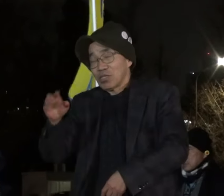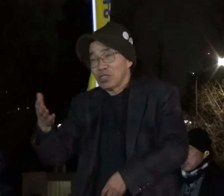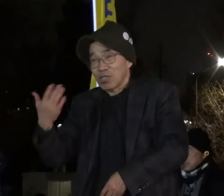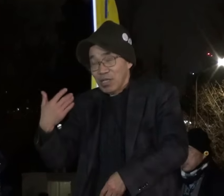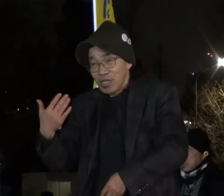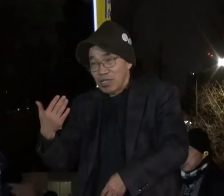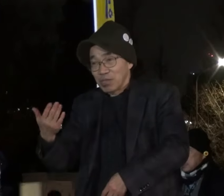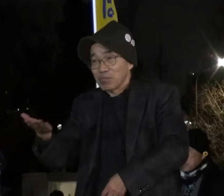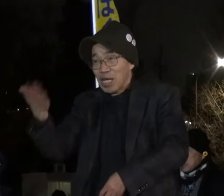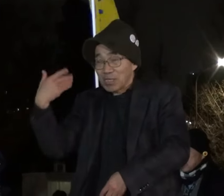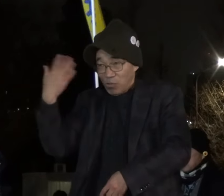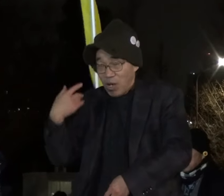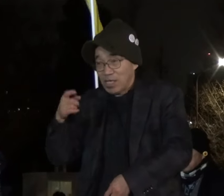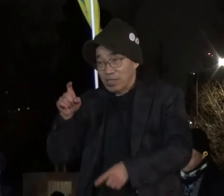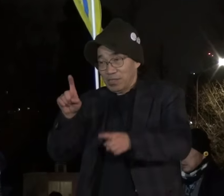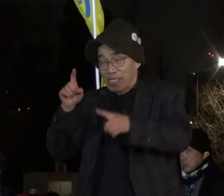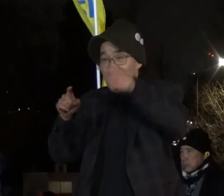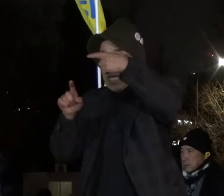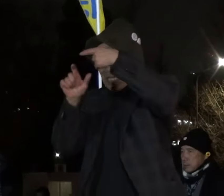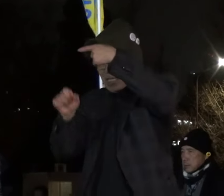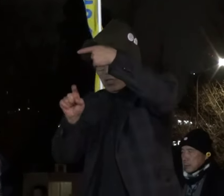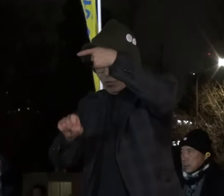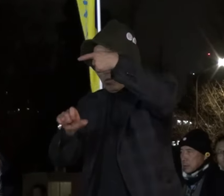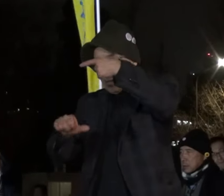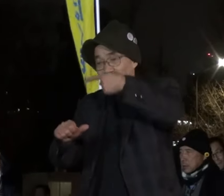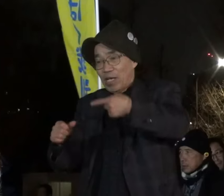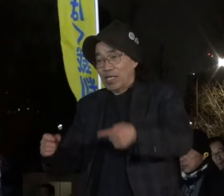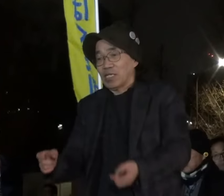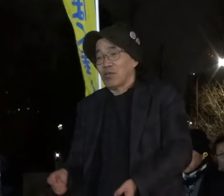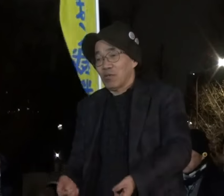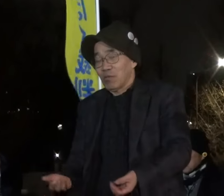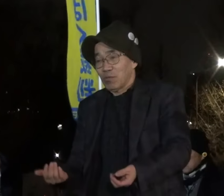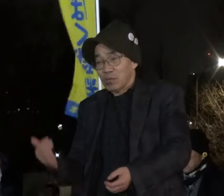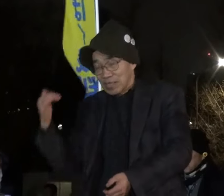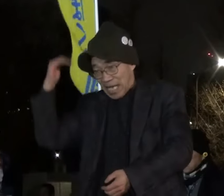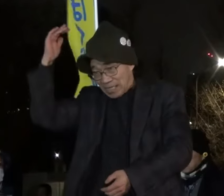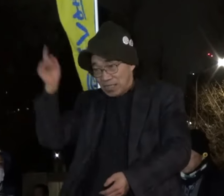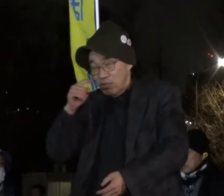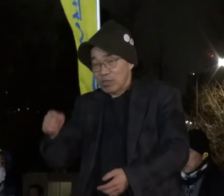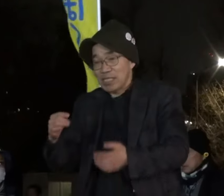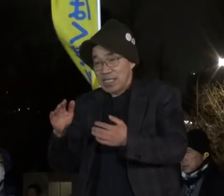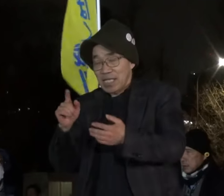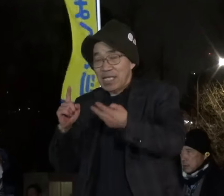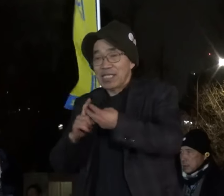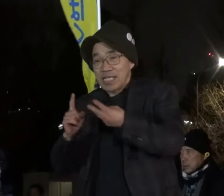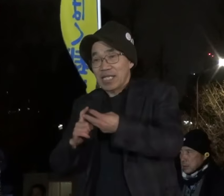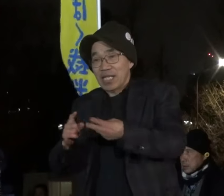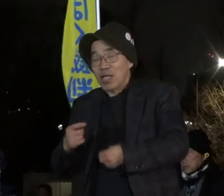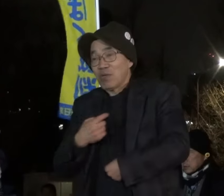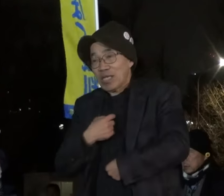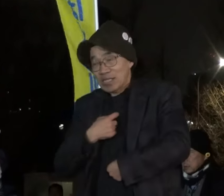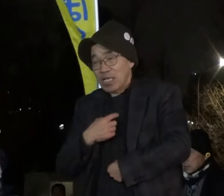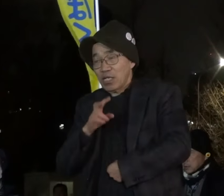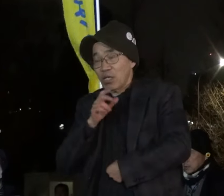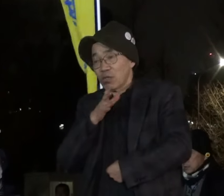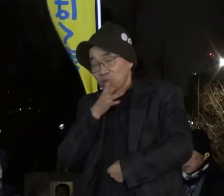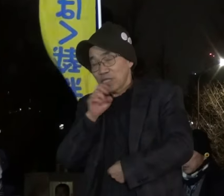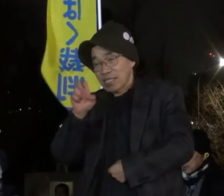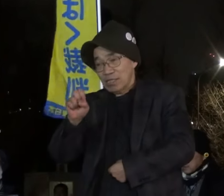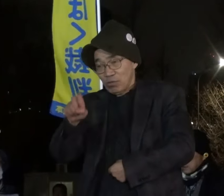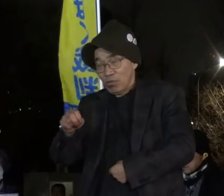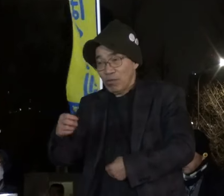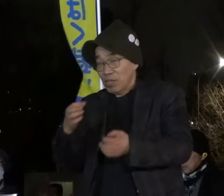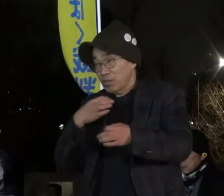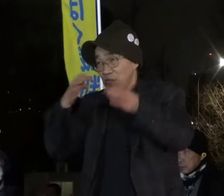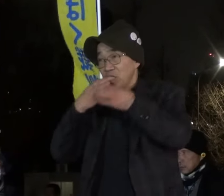ですけど、成人の日っていう祝日だったんですよね、昔は。で僕の20歳の時はあの雪がこの日すごい降